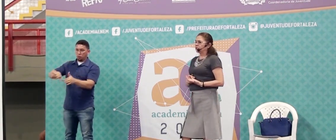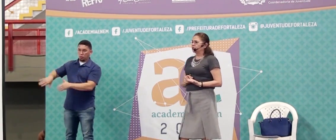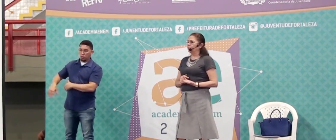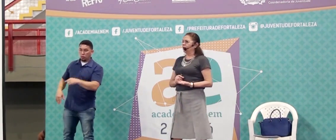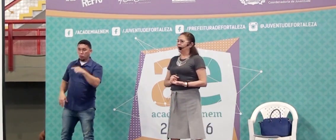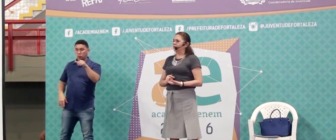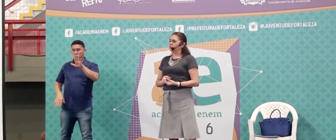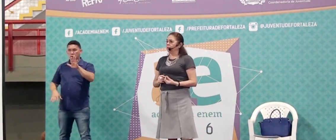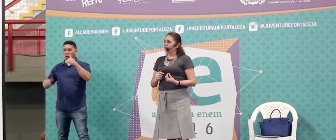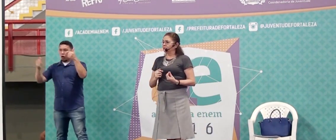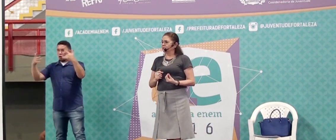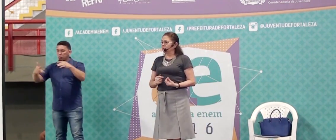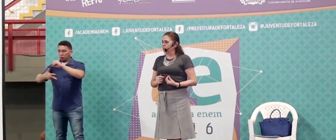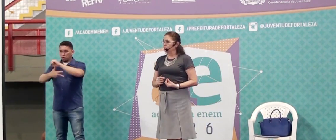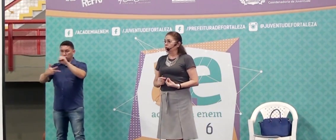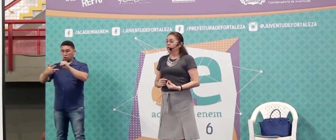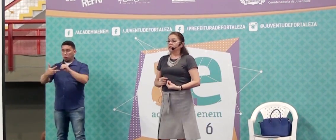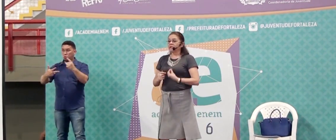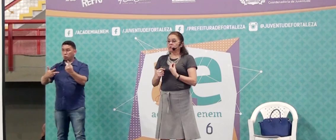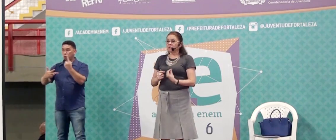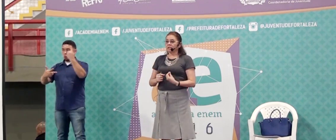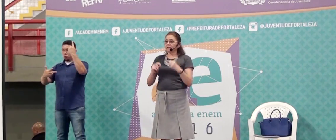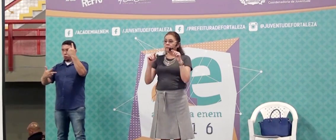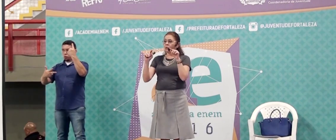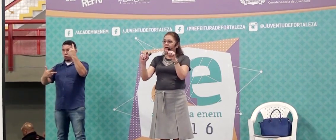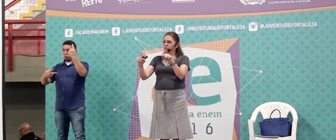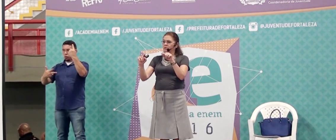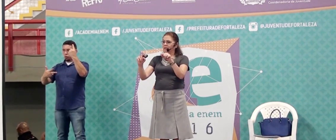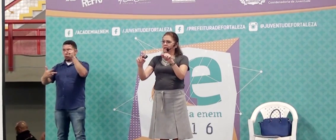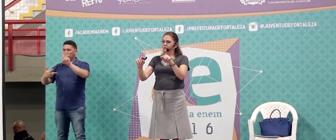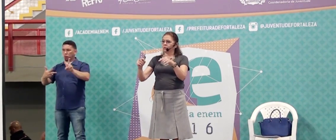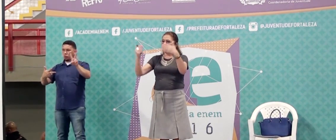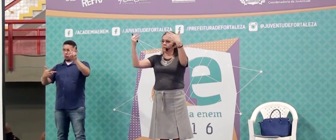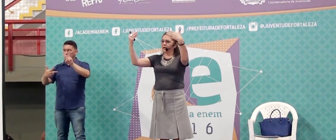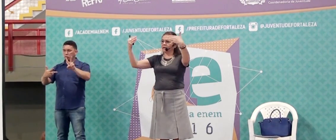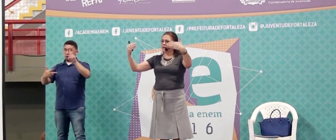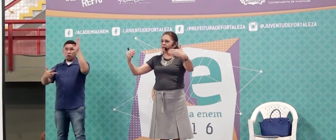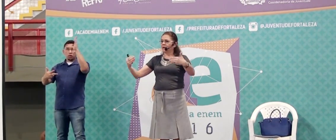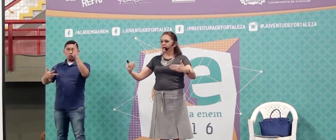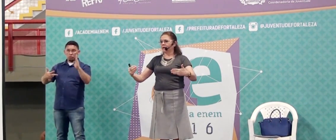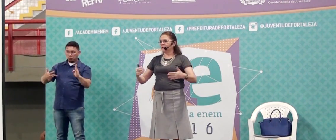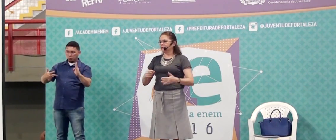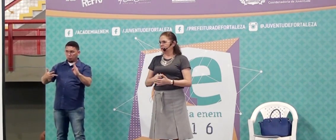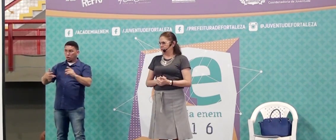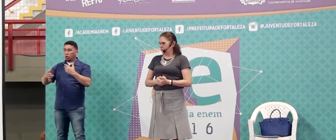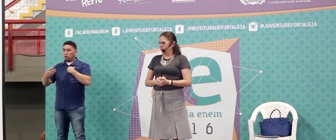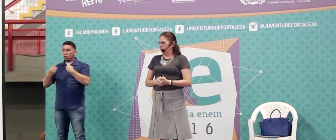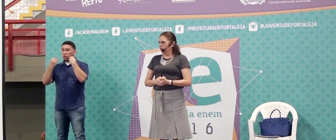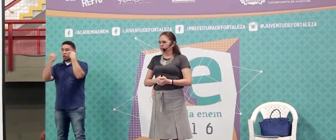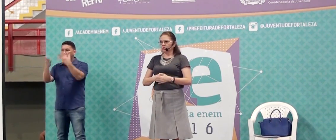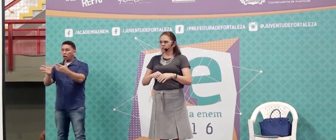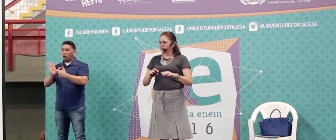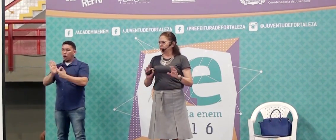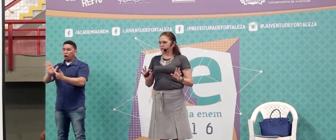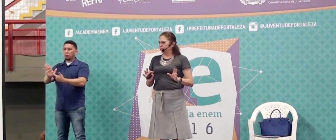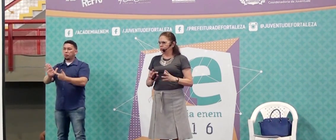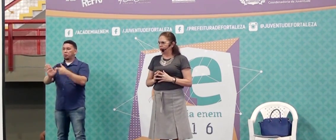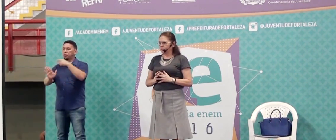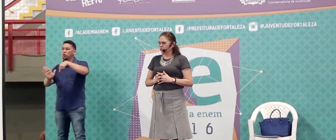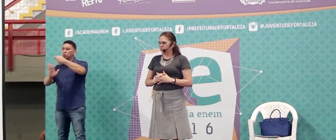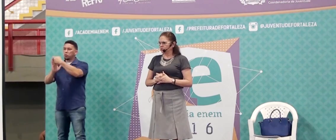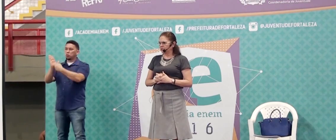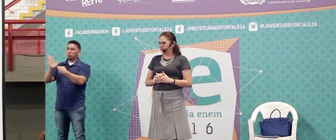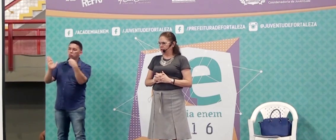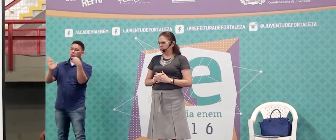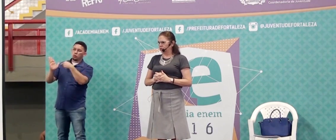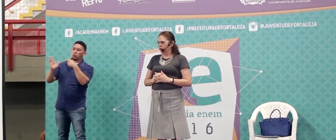único vestibular do Brasil que diz para o candidato como é que quer a redação. Os outros